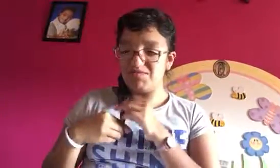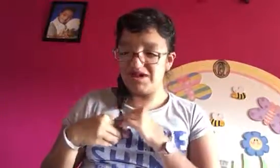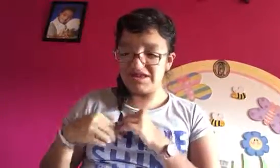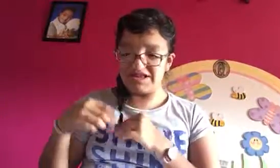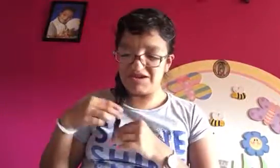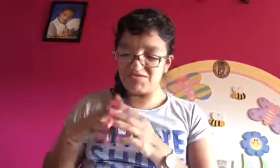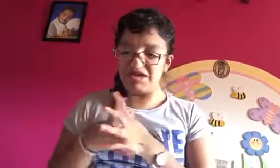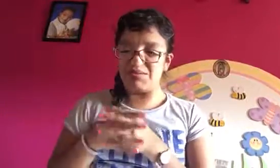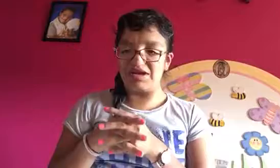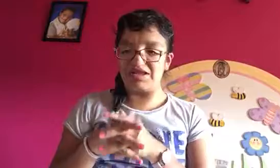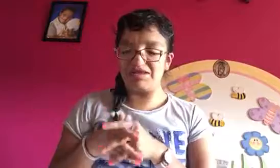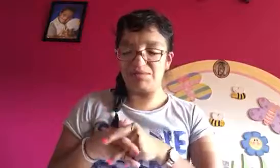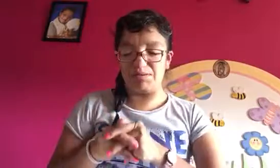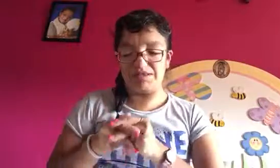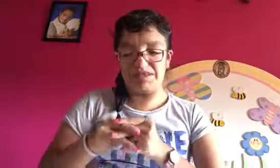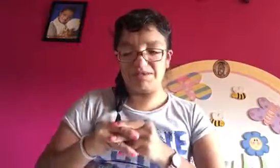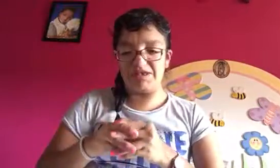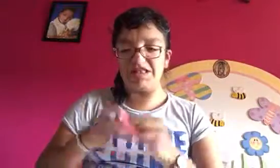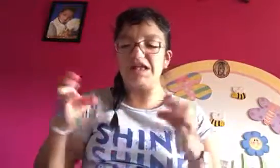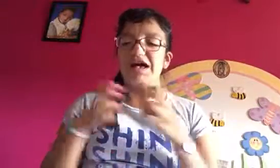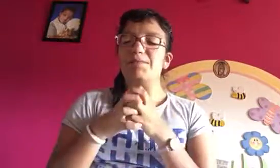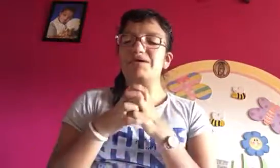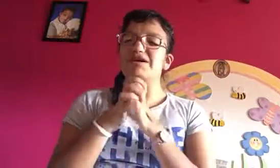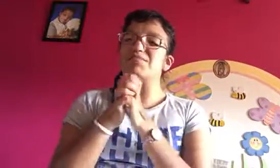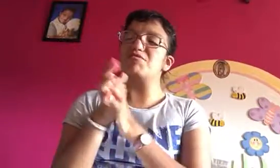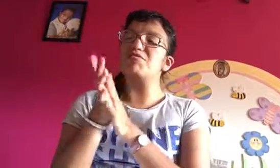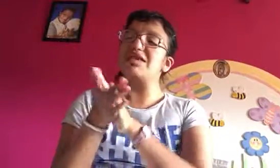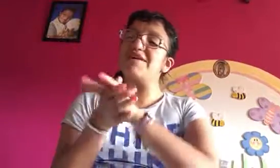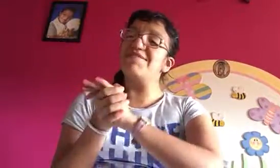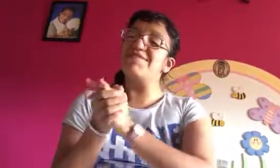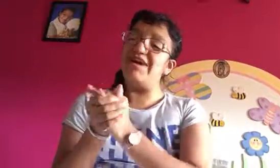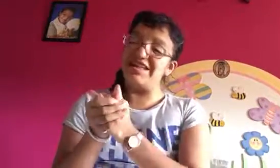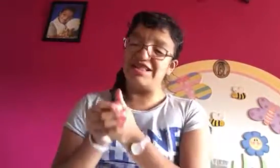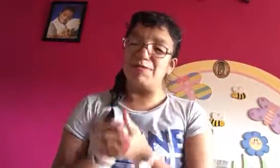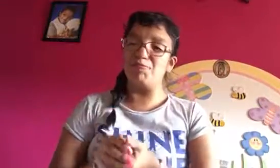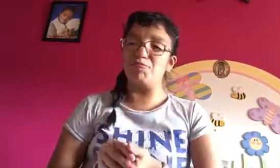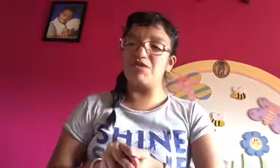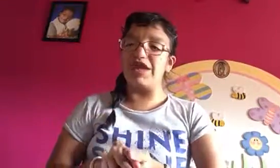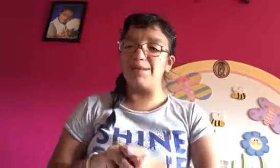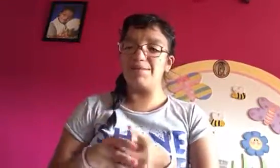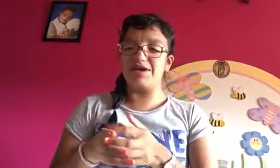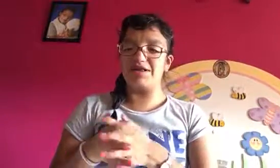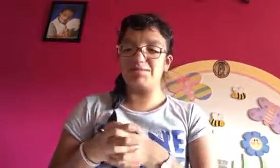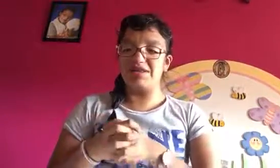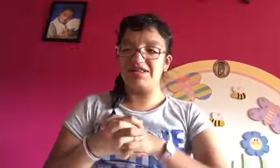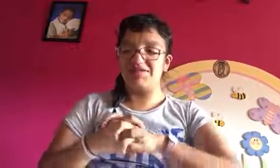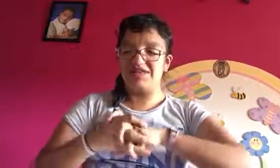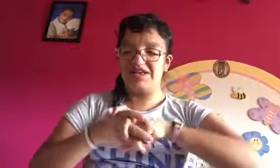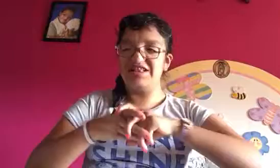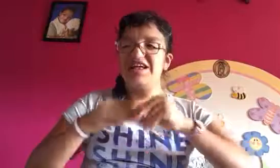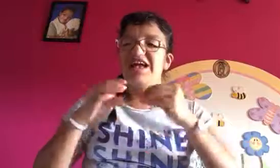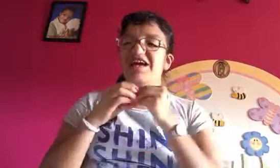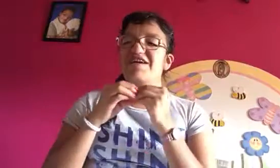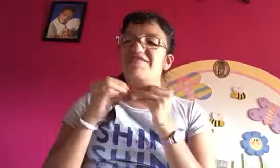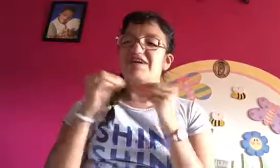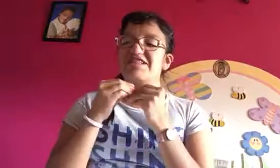voy a cantar una de mis canciones favoritas de Navidad, porque como ya falta bien poquito para Navidad,